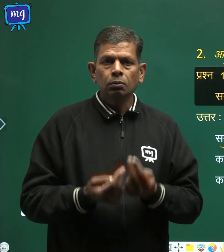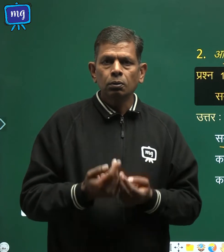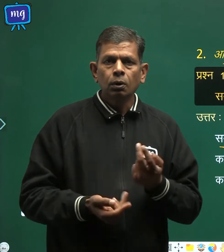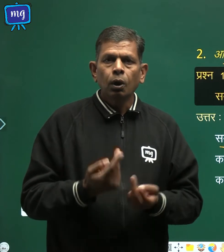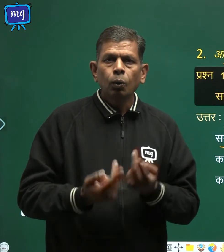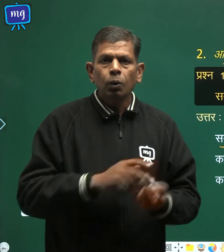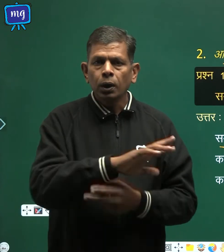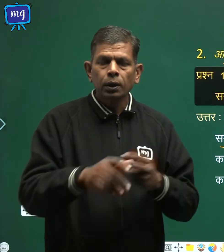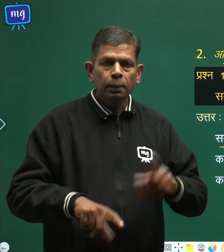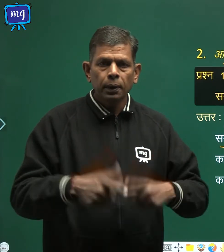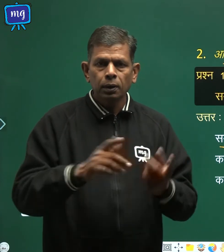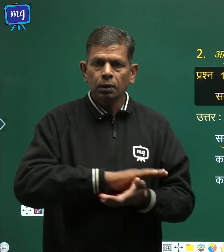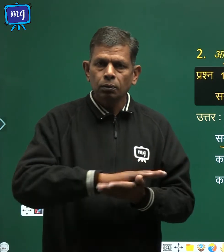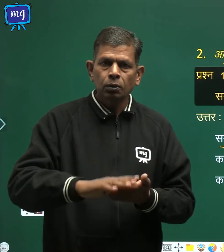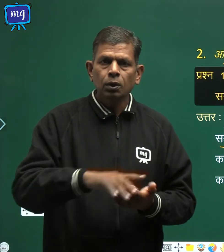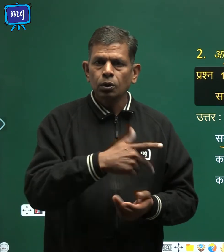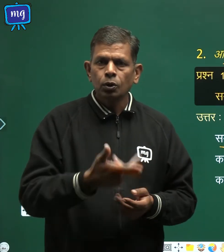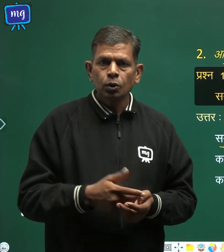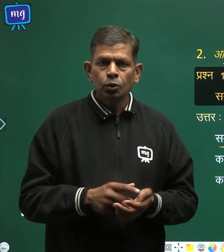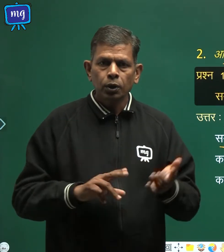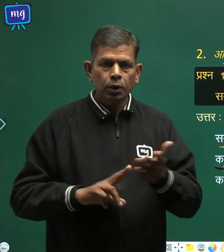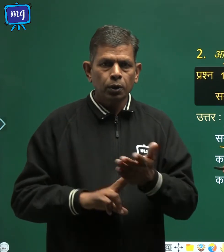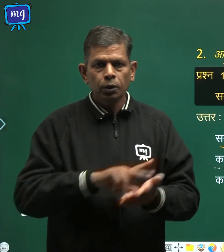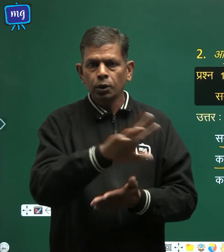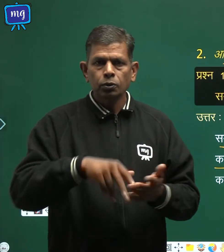जो कि प्राकृतिक कारणों से